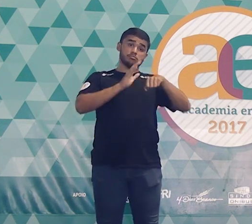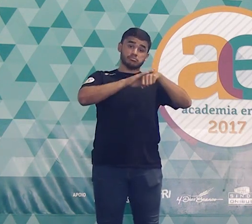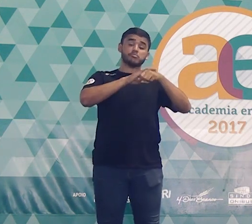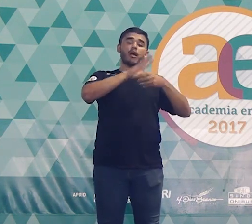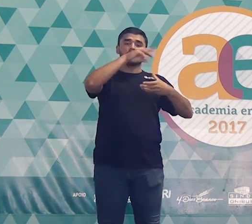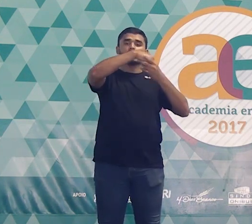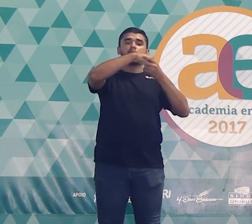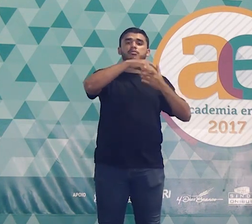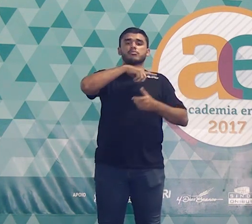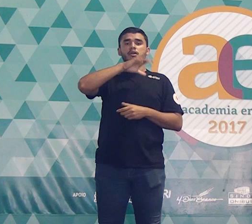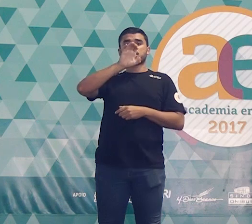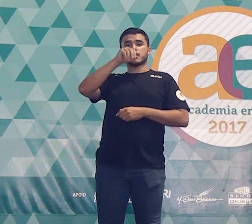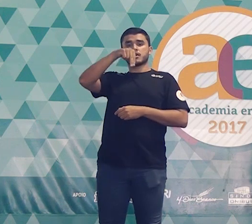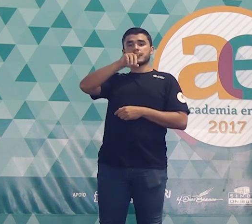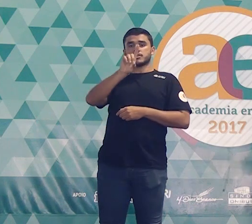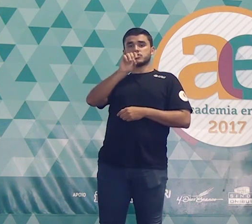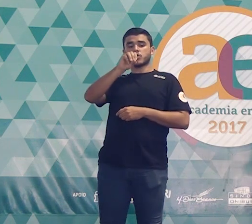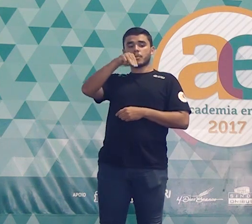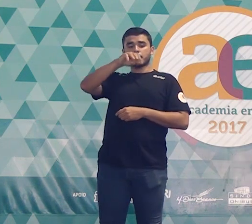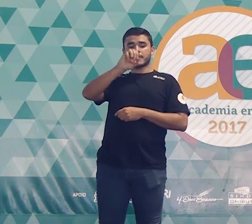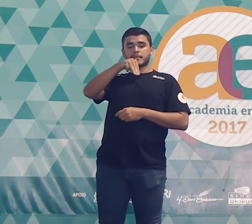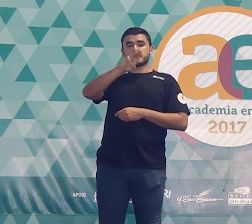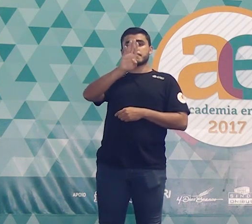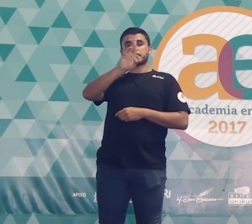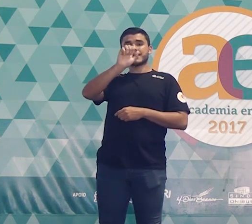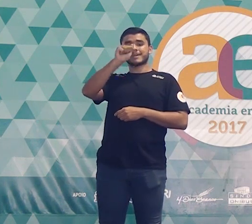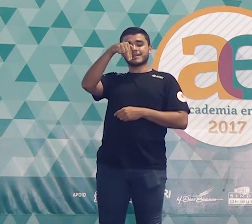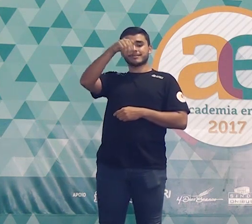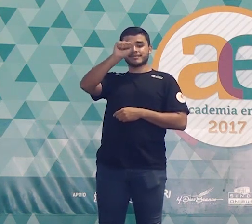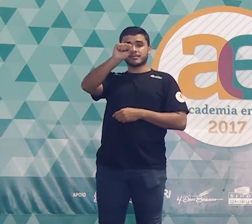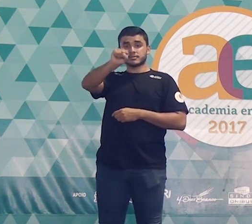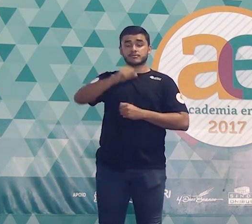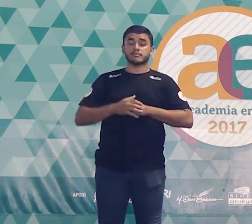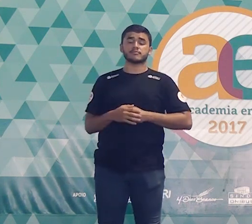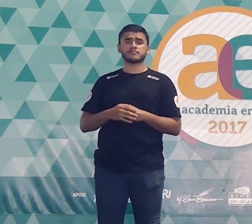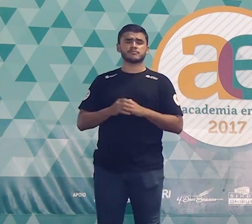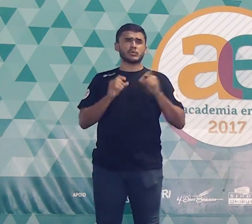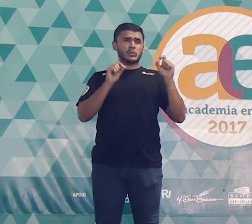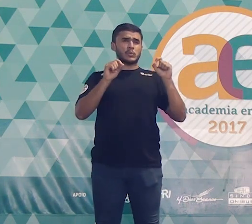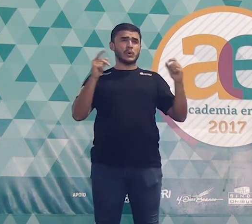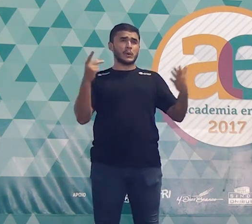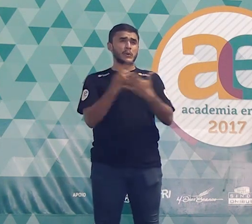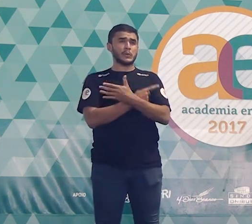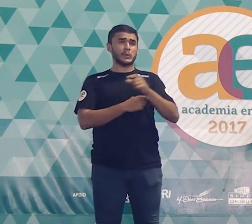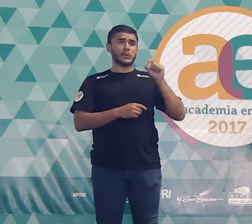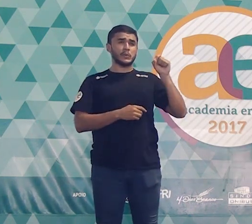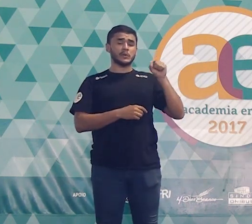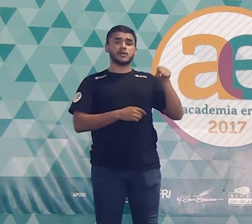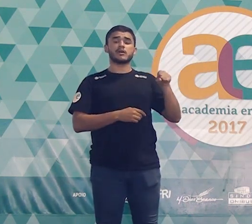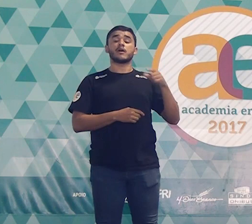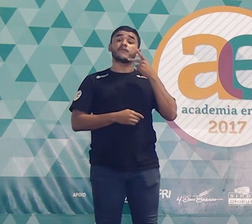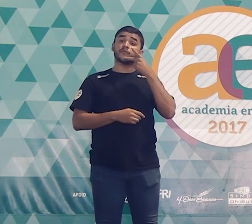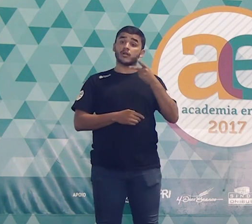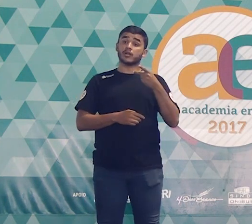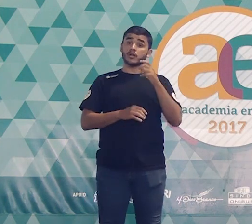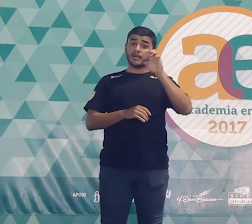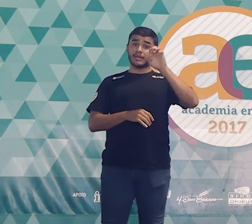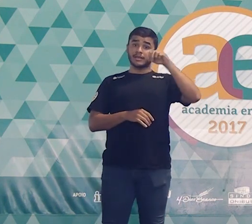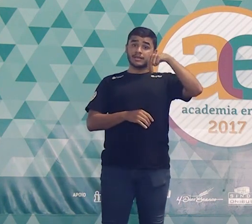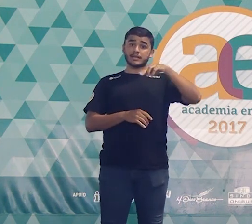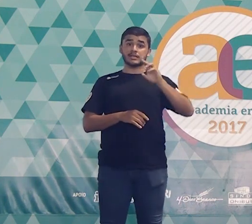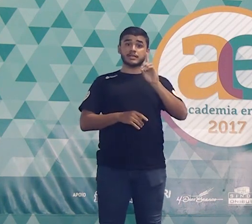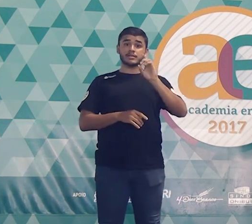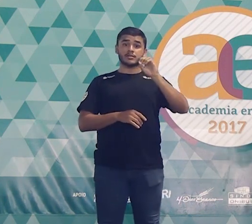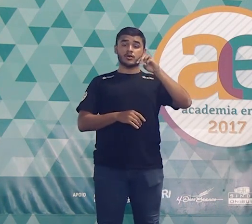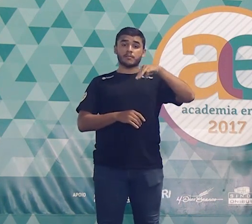de um sistema de endomembranas. Rodrigo, o que vem a ser um sistema de endomembranas? Sistema de endomembranas é uma